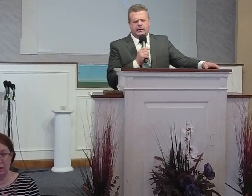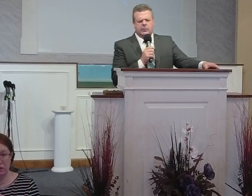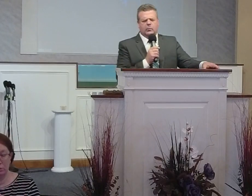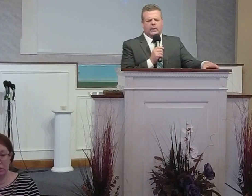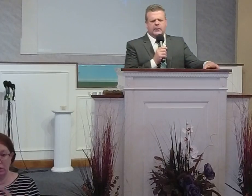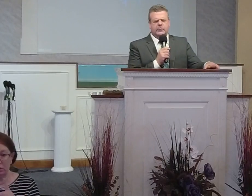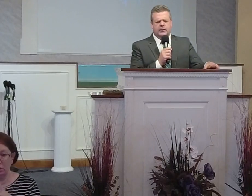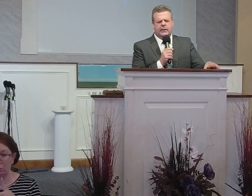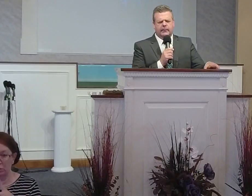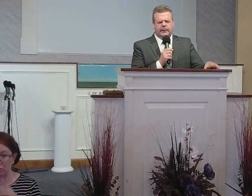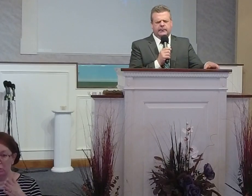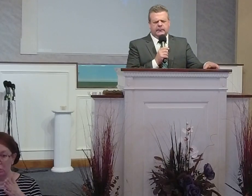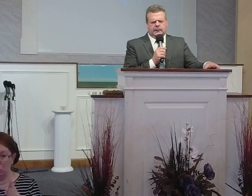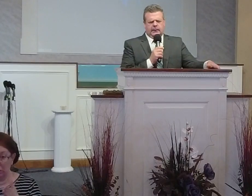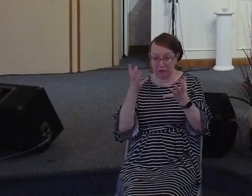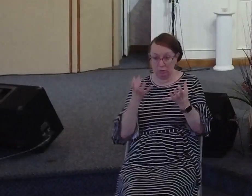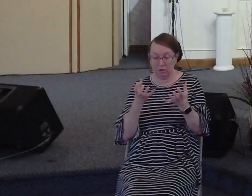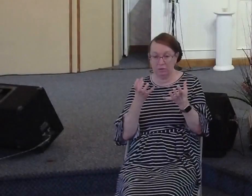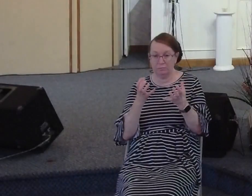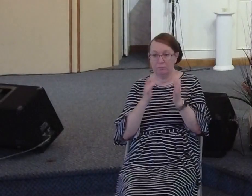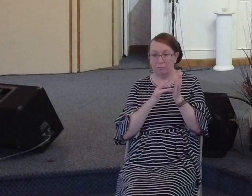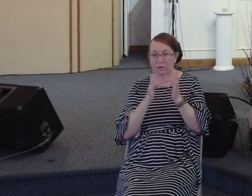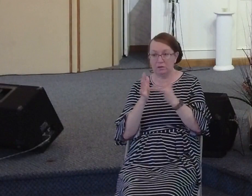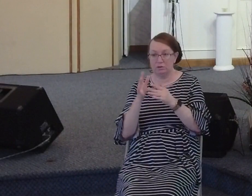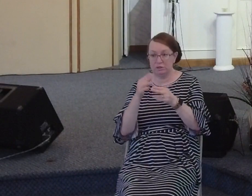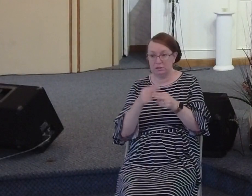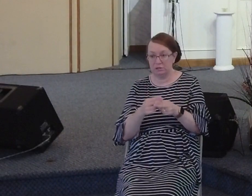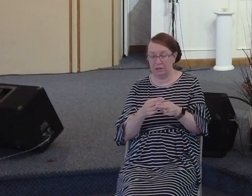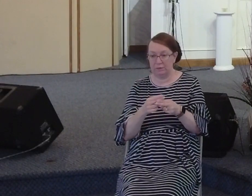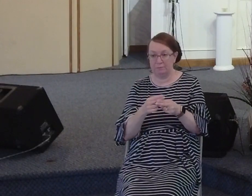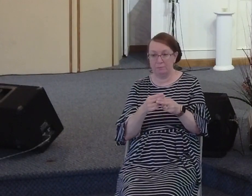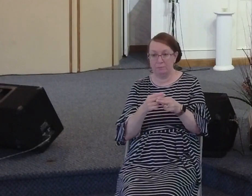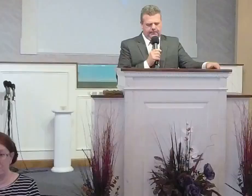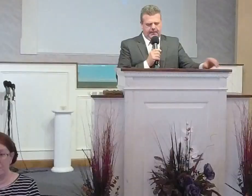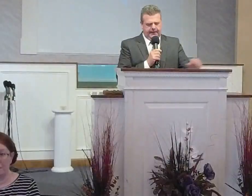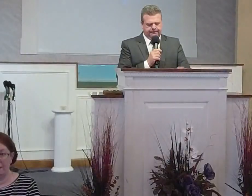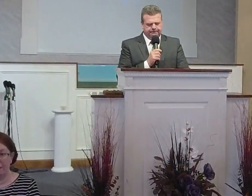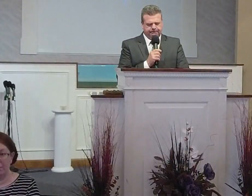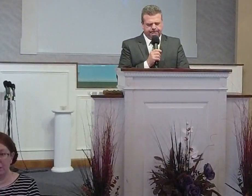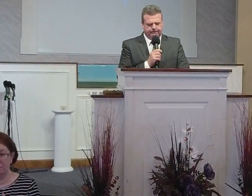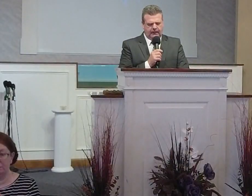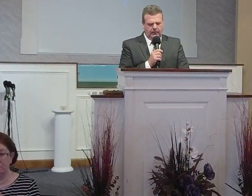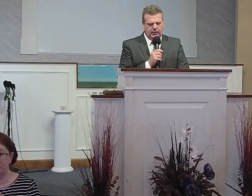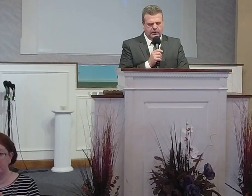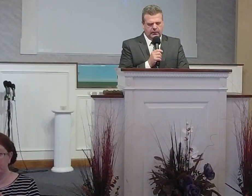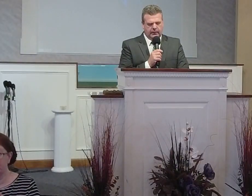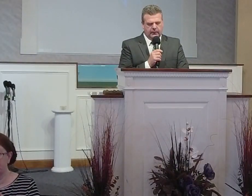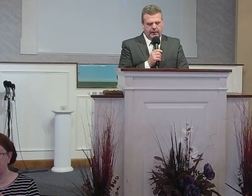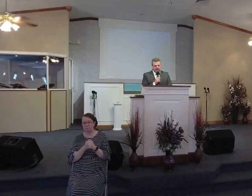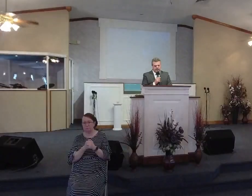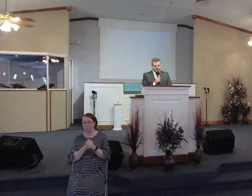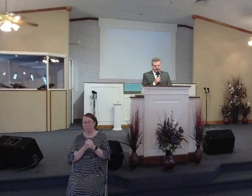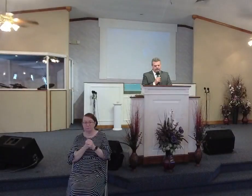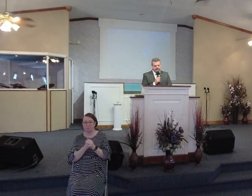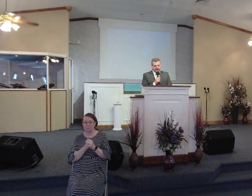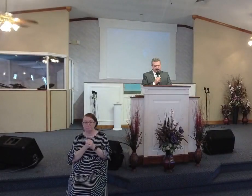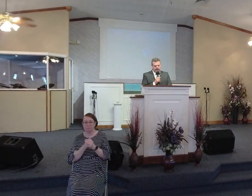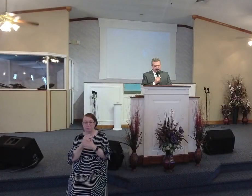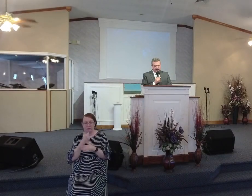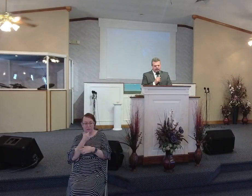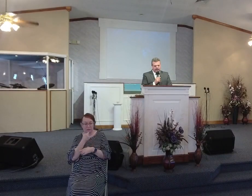está escuchando este mensaje, y que nos permita escucharlo de la manera en la que tú quieres que la escuchemos. En el nombre de Jesús oramos.